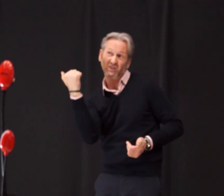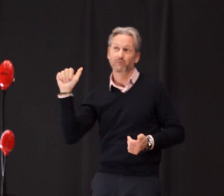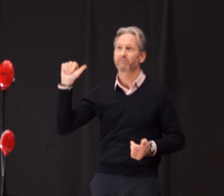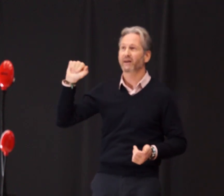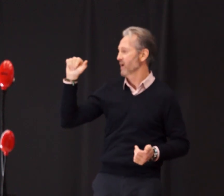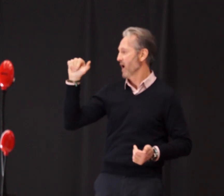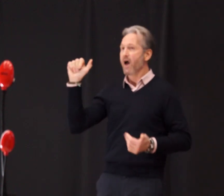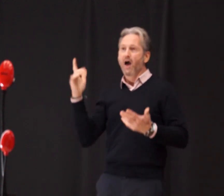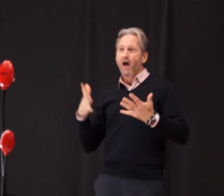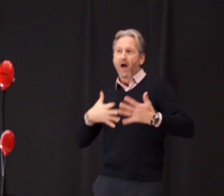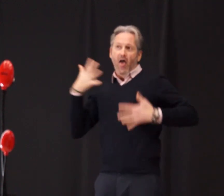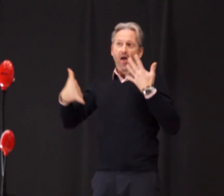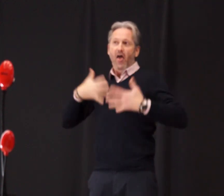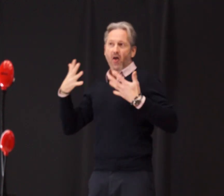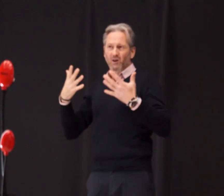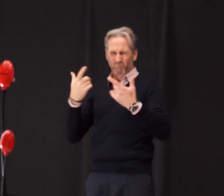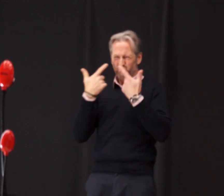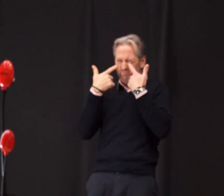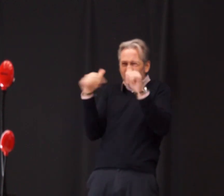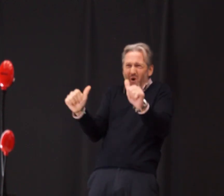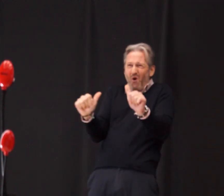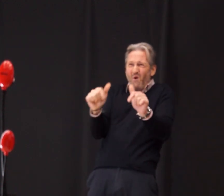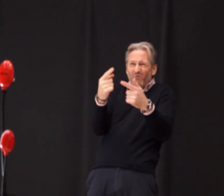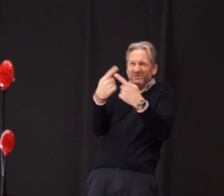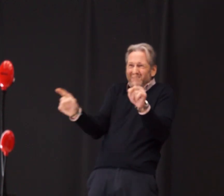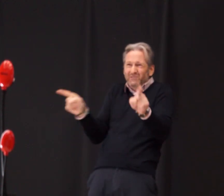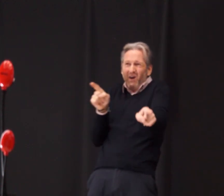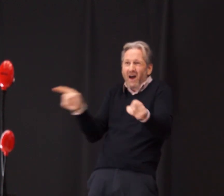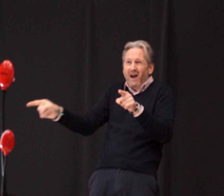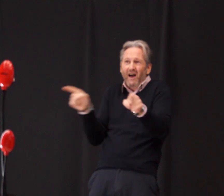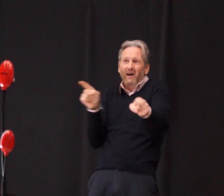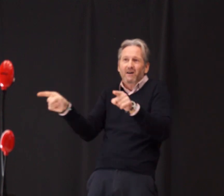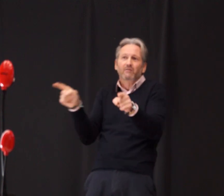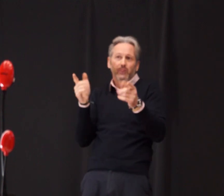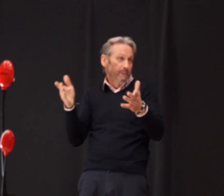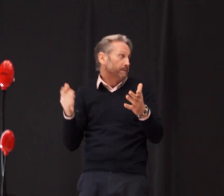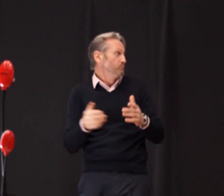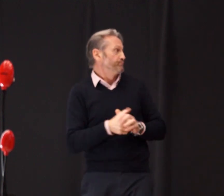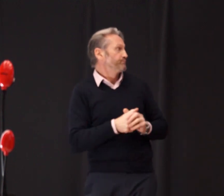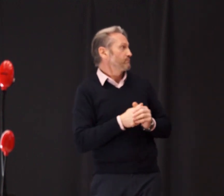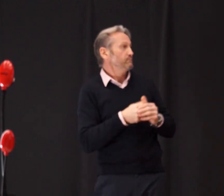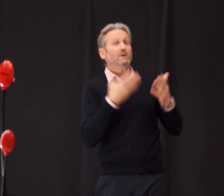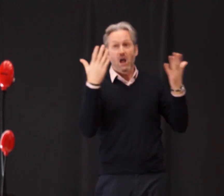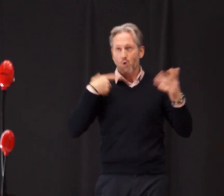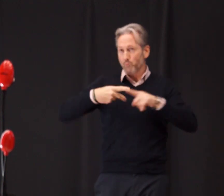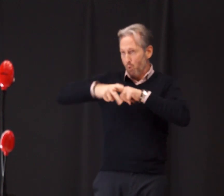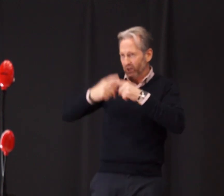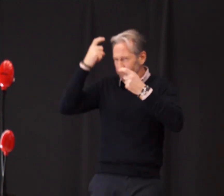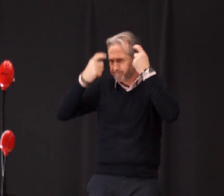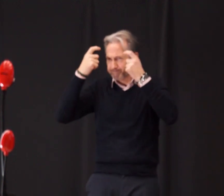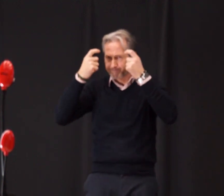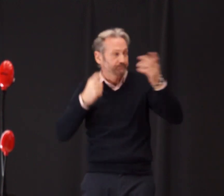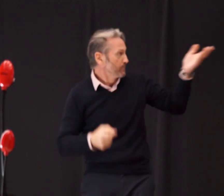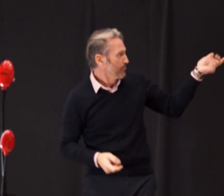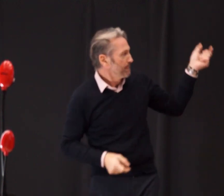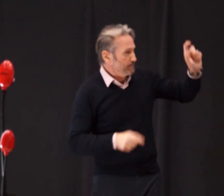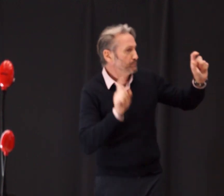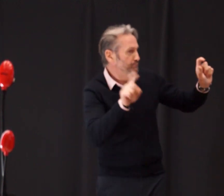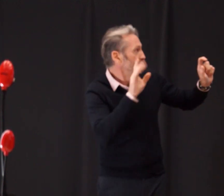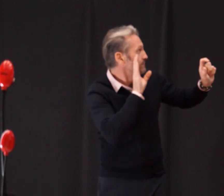ça n'a pas beaucoup de sens. Par contre, lui dire que le signe de mardi peut être dit différemment dans plein de pays différents, dans plein de régions différentes de France, c'est très